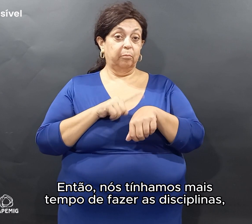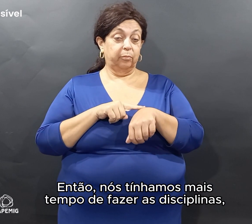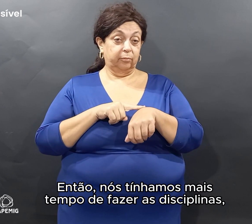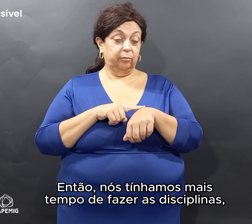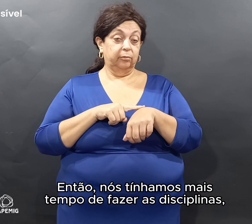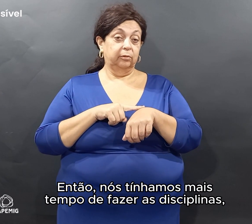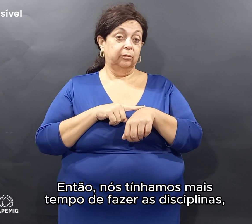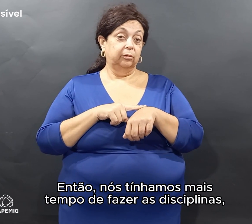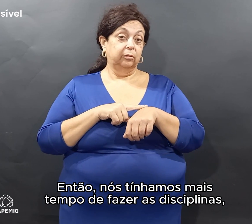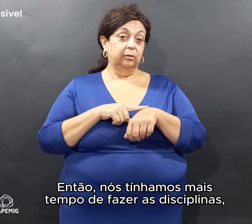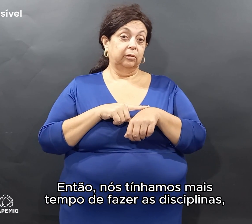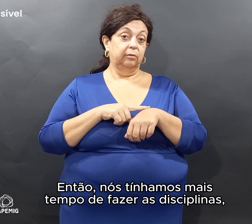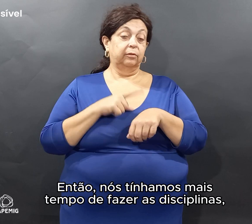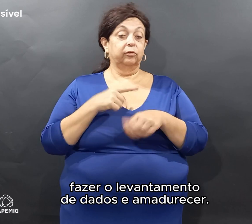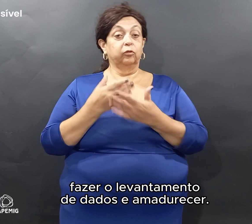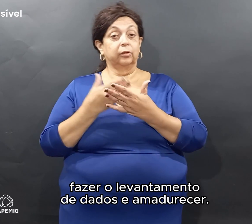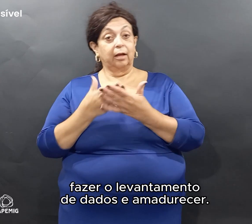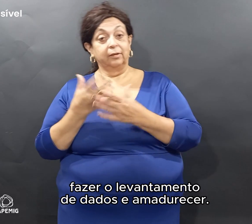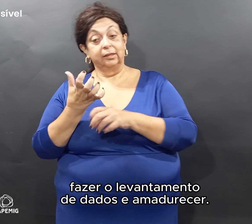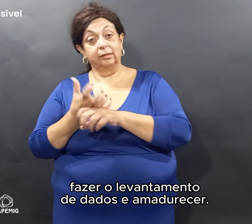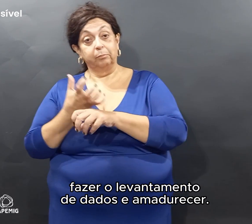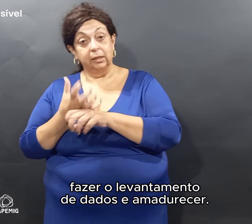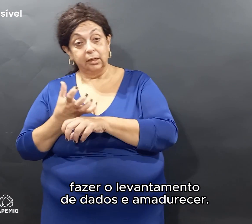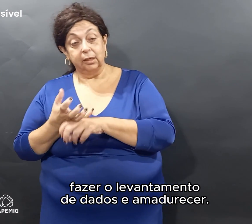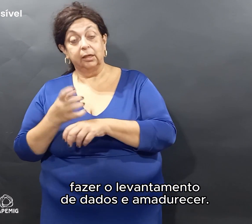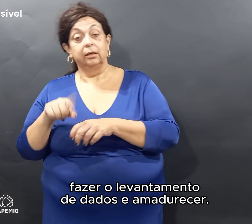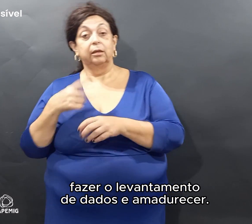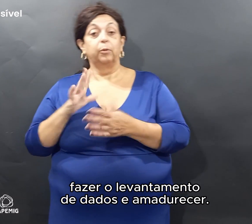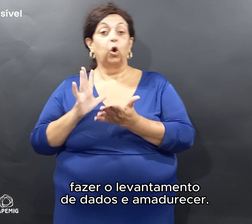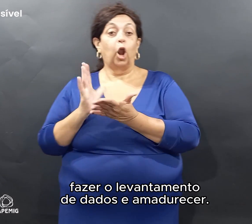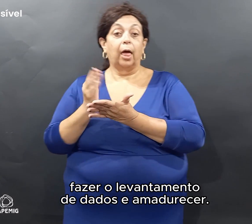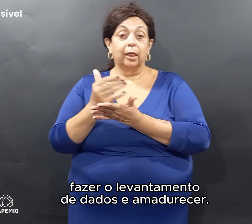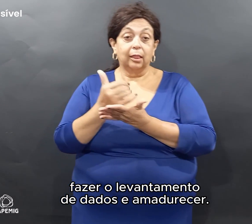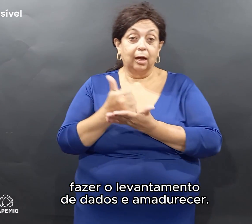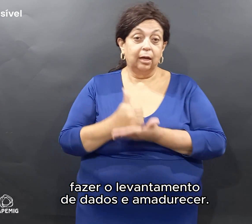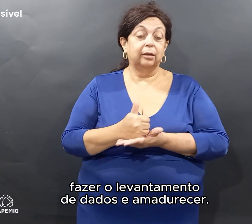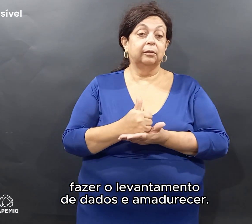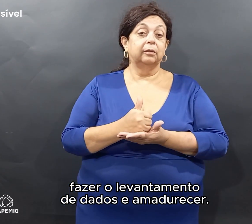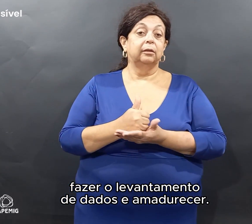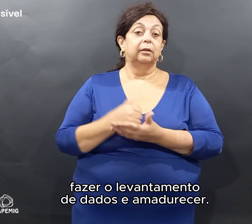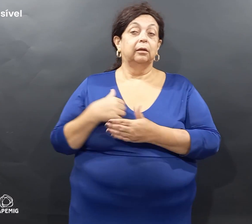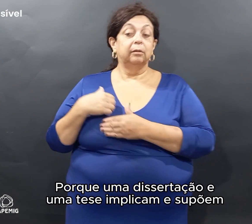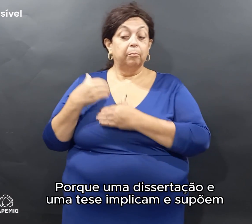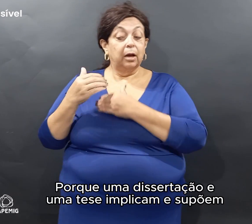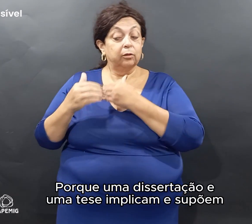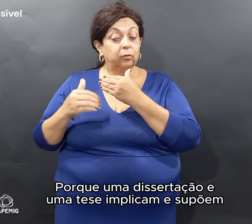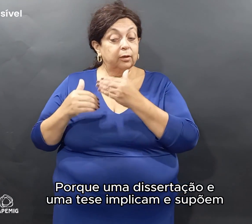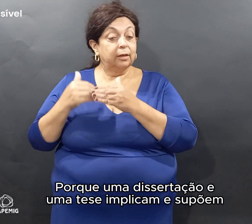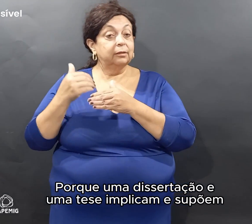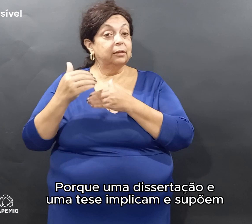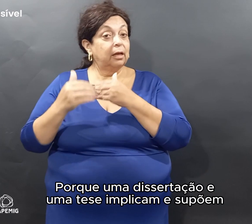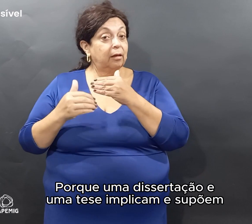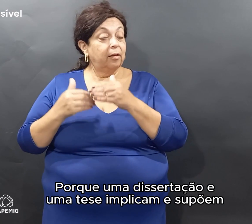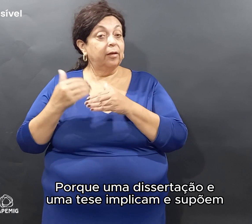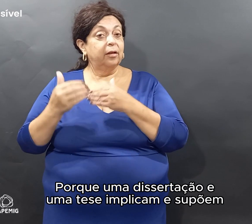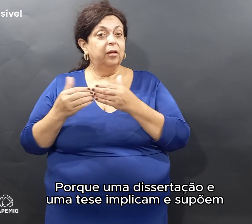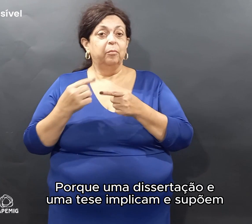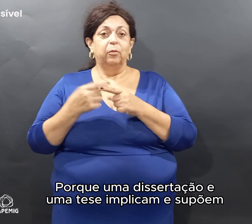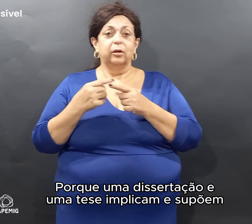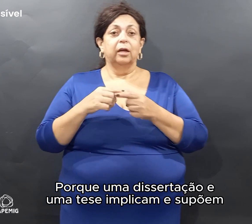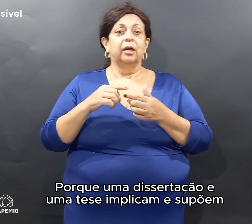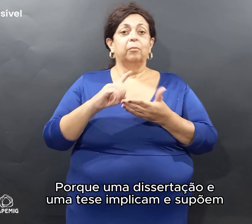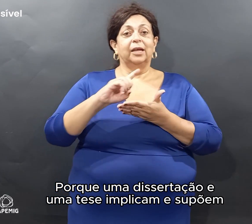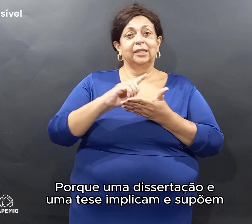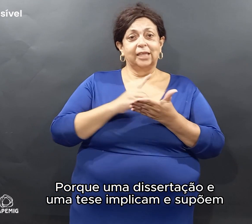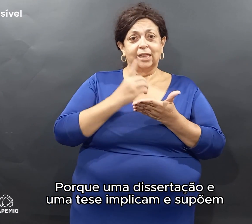fazer as disciplinas, fazer o levantamento de dados e amadurecer, porque uma